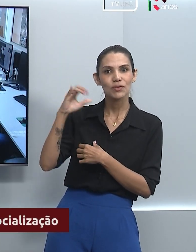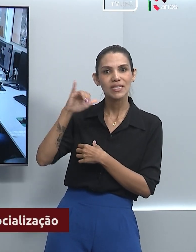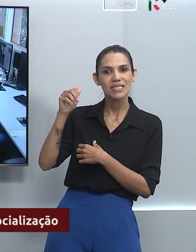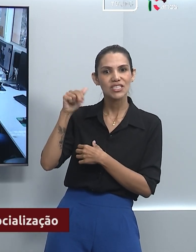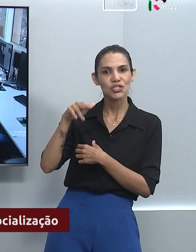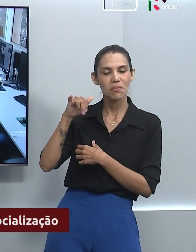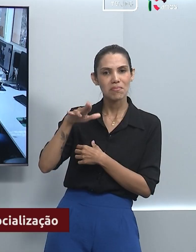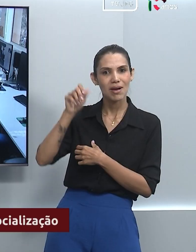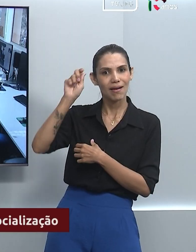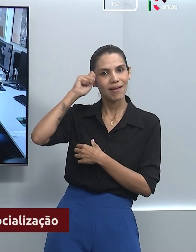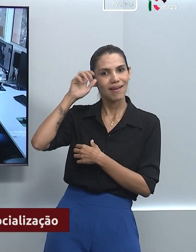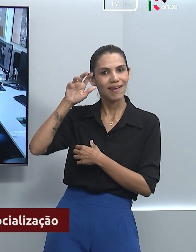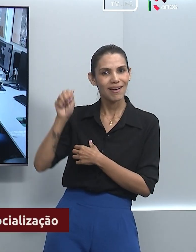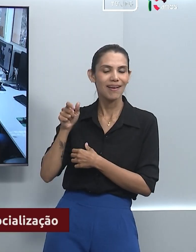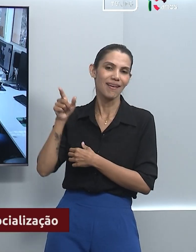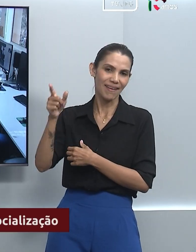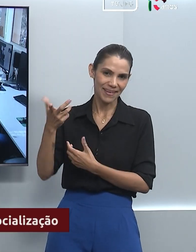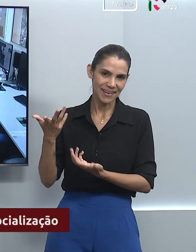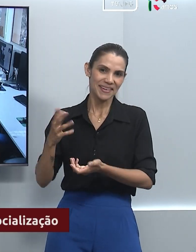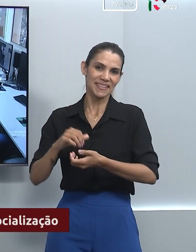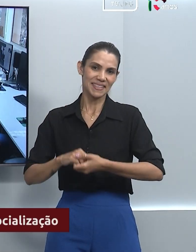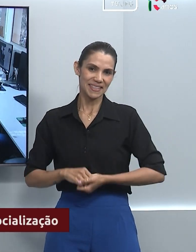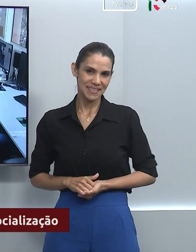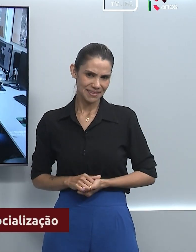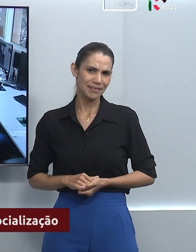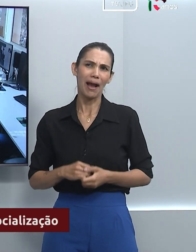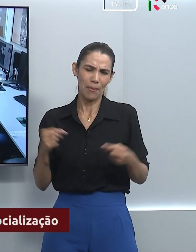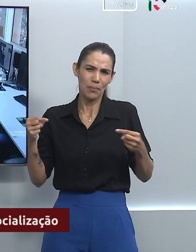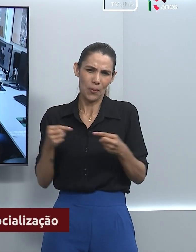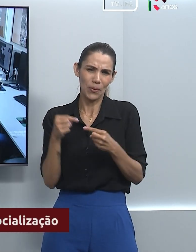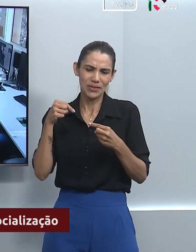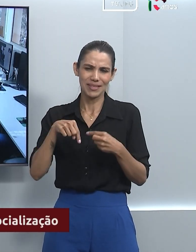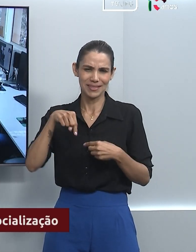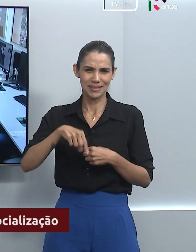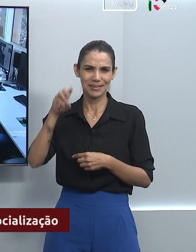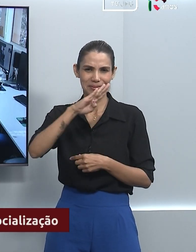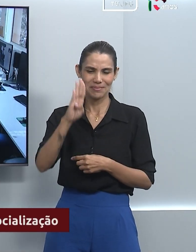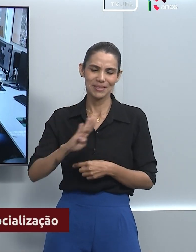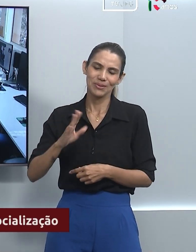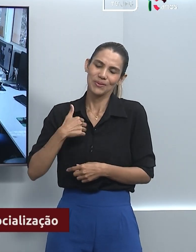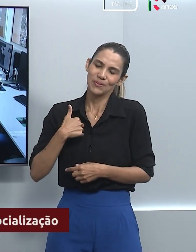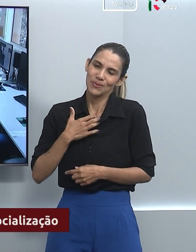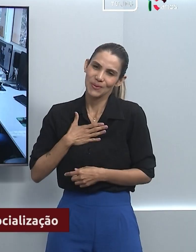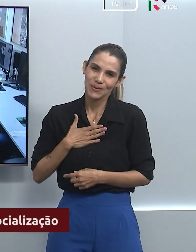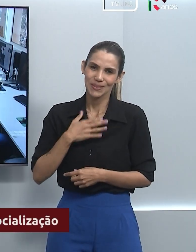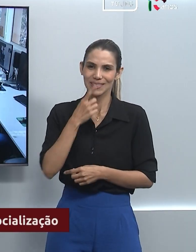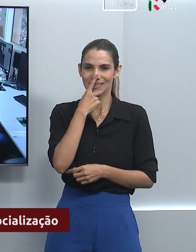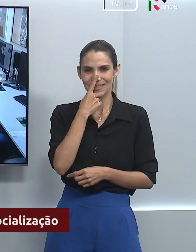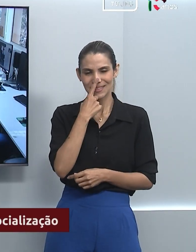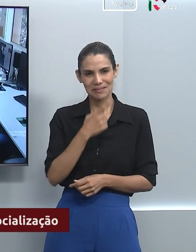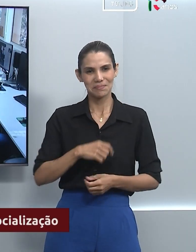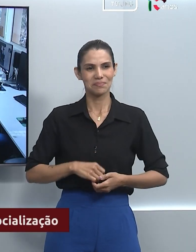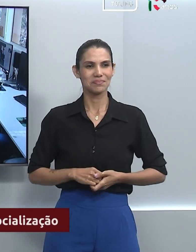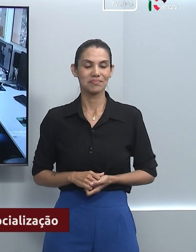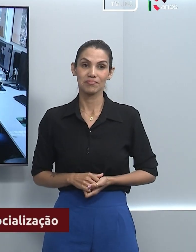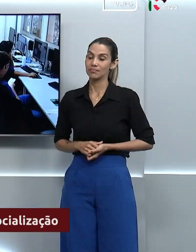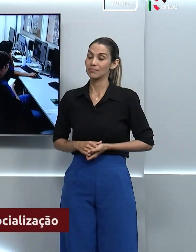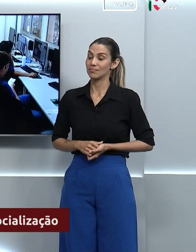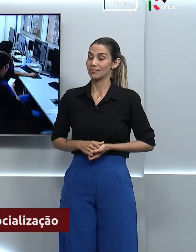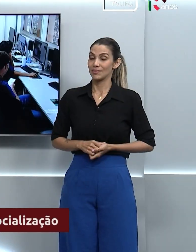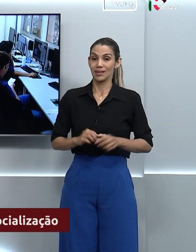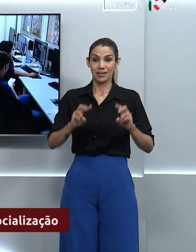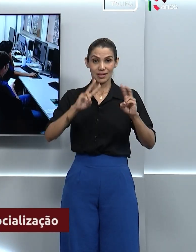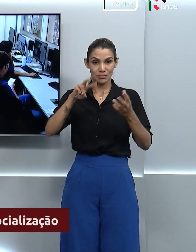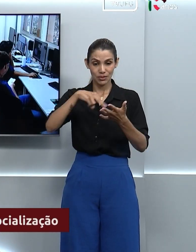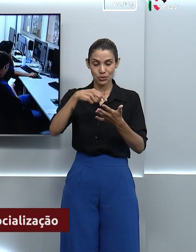assim, tem passos que condizem muito com os passos brasileiros e eu gosto muito. Olha, eu não entendo nada